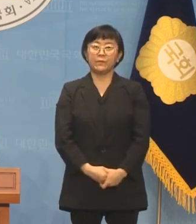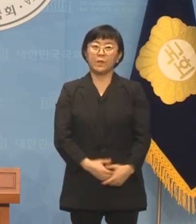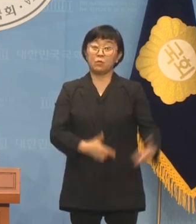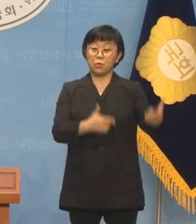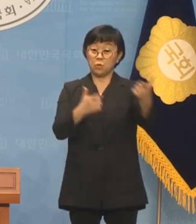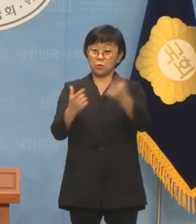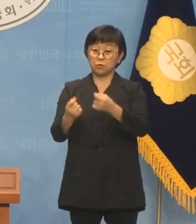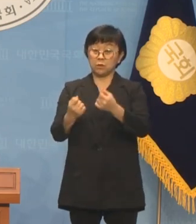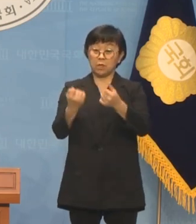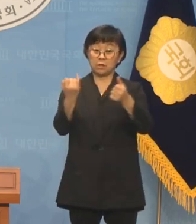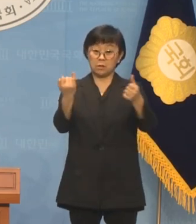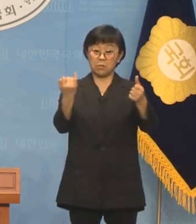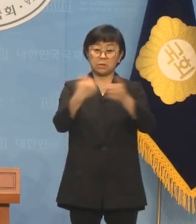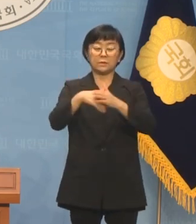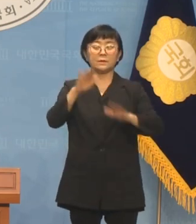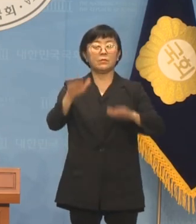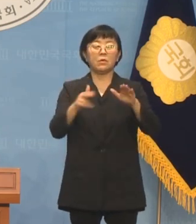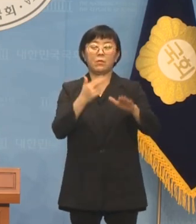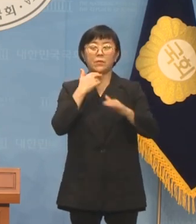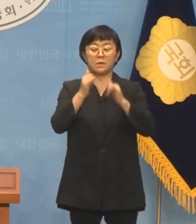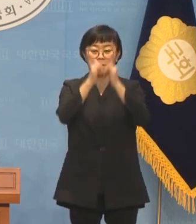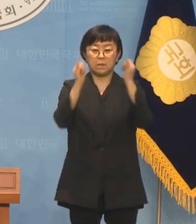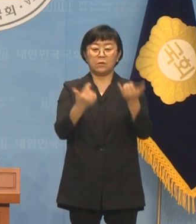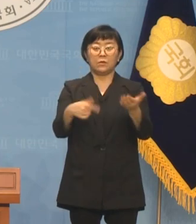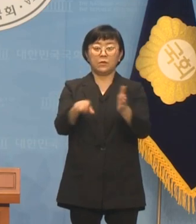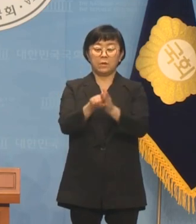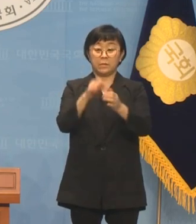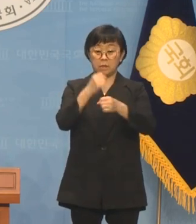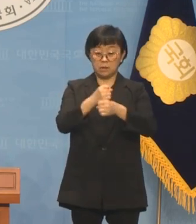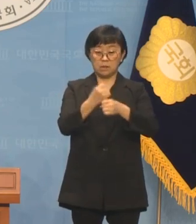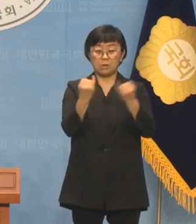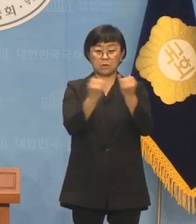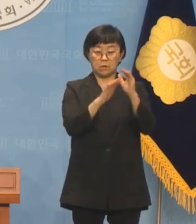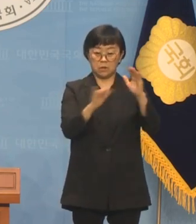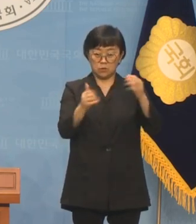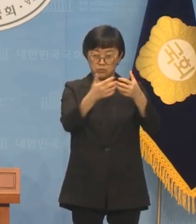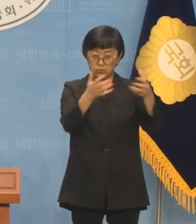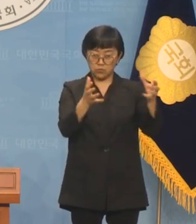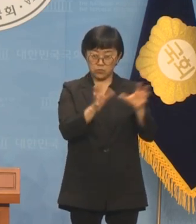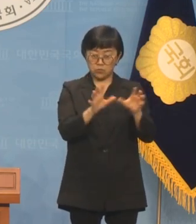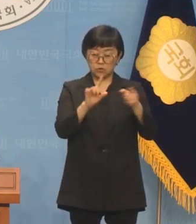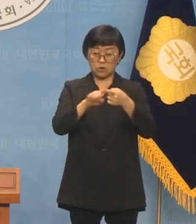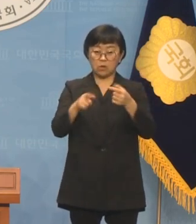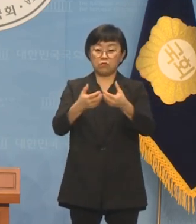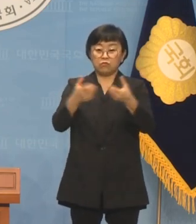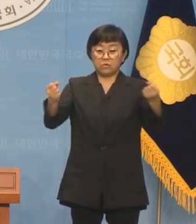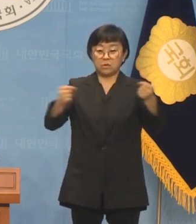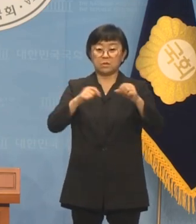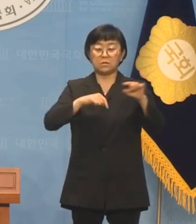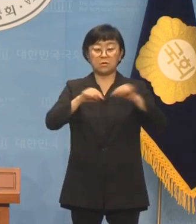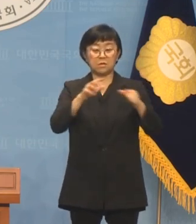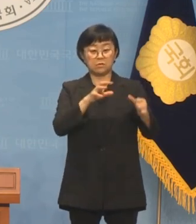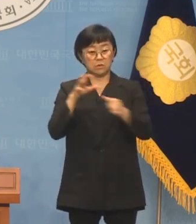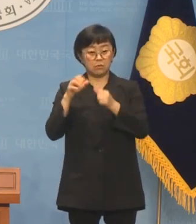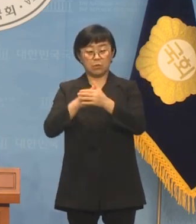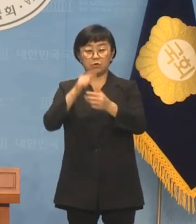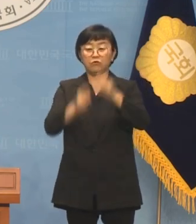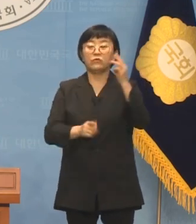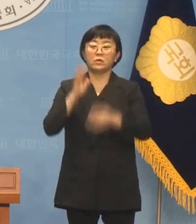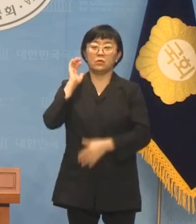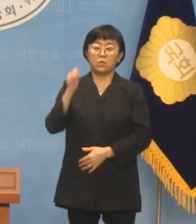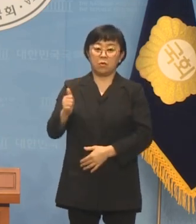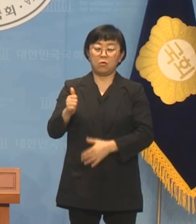누구나 성별로 인해 차별받지 않는 사회를 위해 만들어진 여가부를 분열의 정치에 이용하려는 윤석열